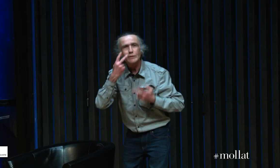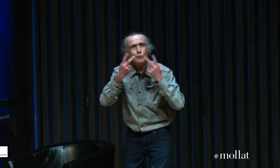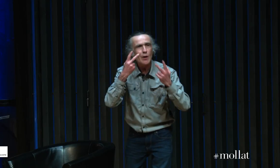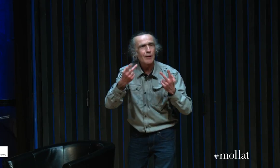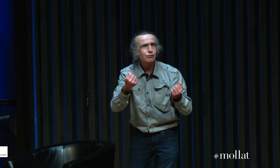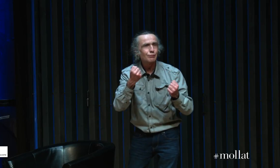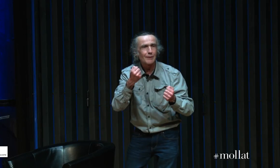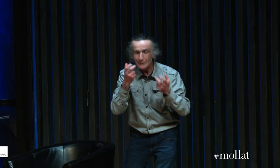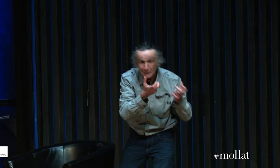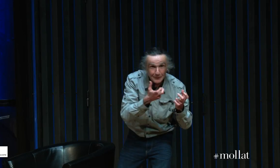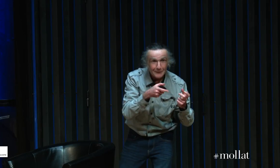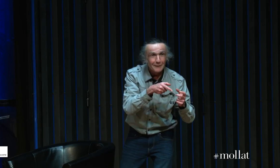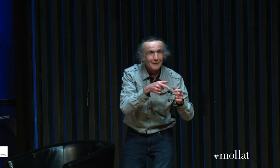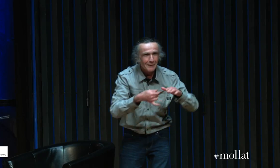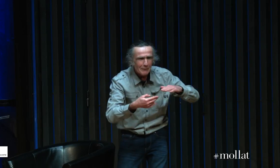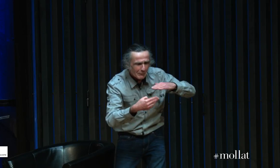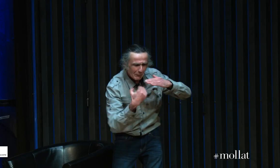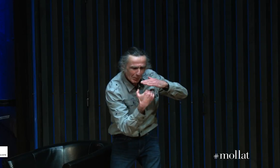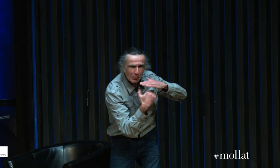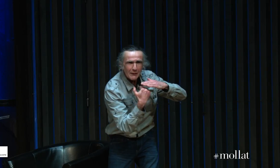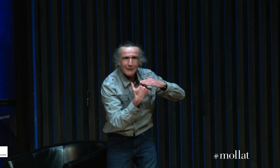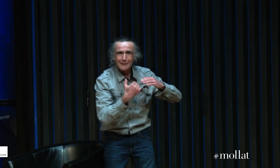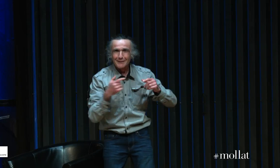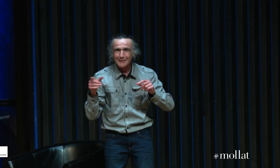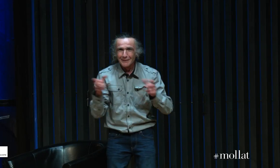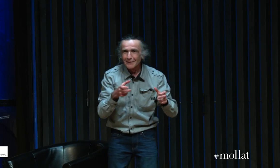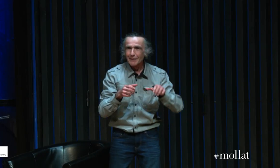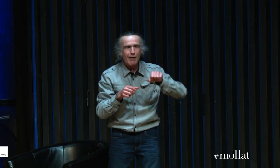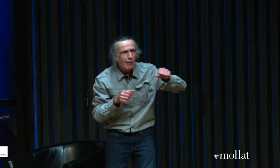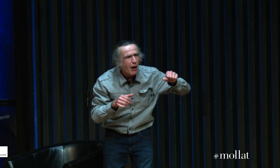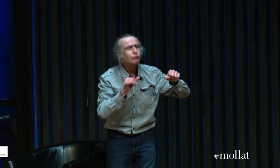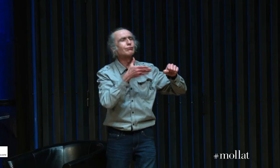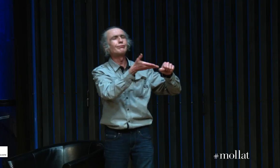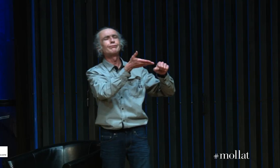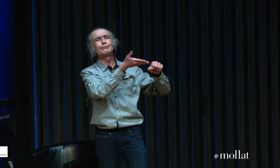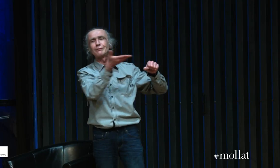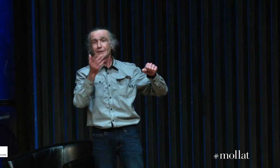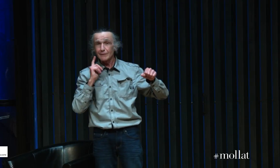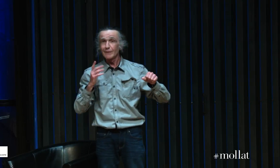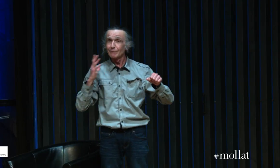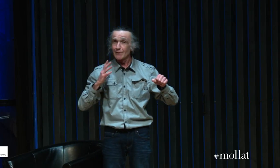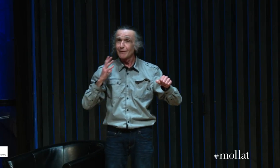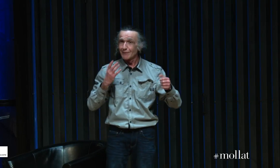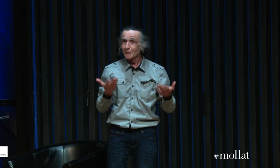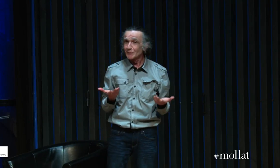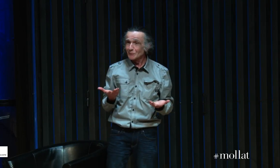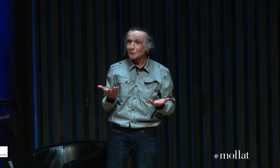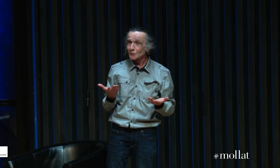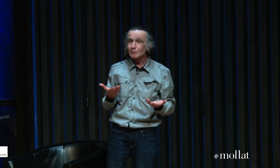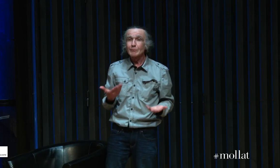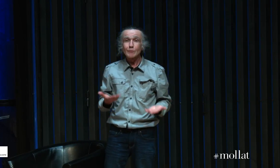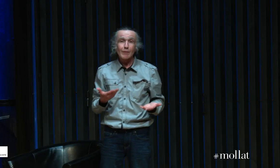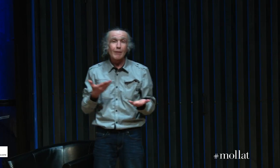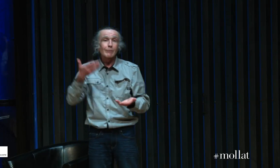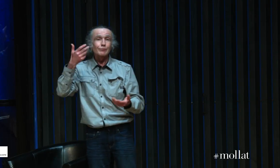porte un papier pour que notre ami sourd se dise, ah ben tiens, j'ai quelqu'un derrière la porte. Ah, mais c'est toi, parce que les